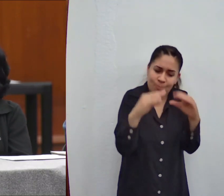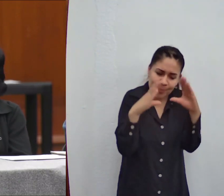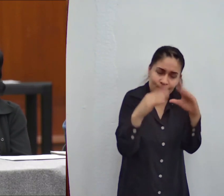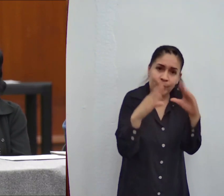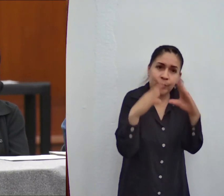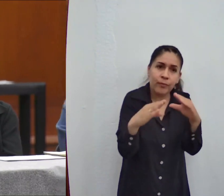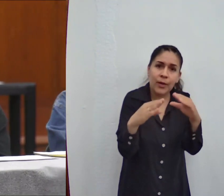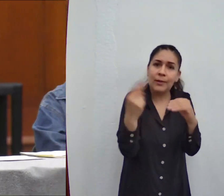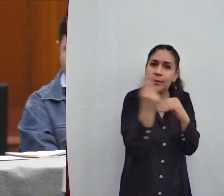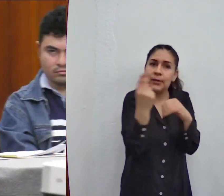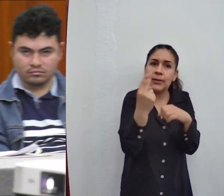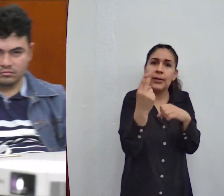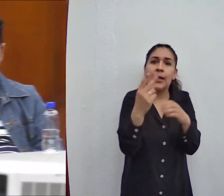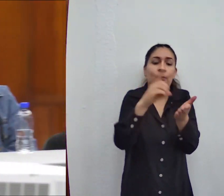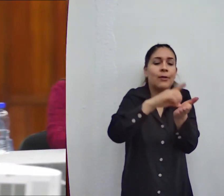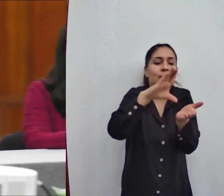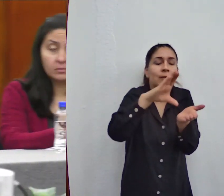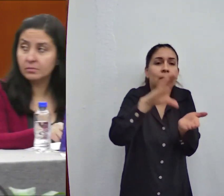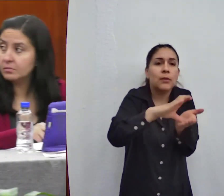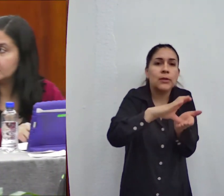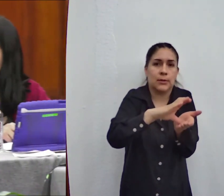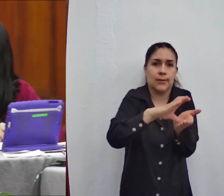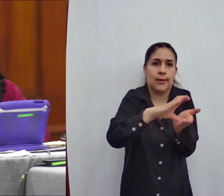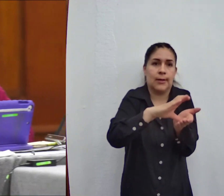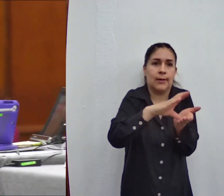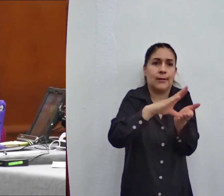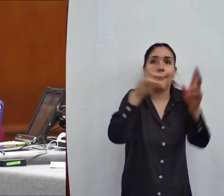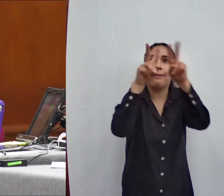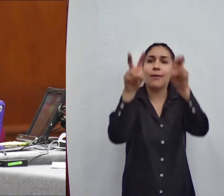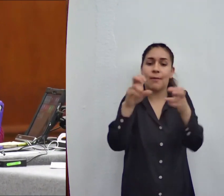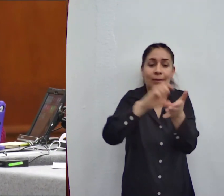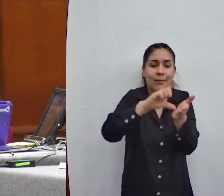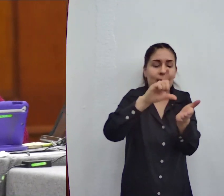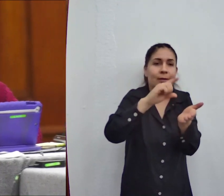Muchas gracias. Tenemos otra intervención.